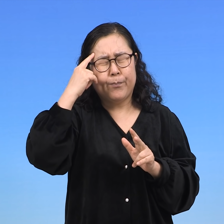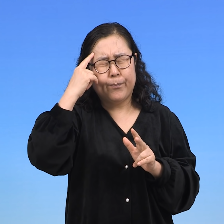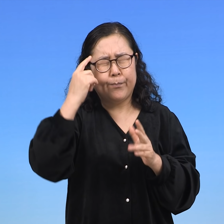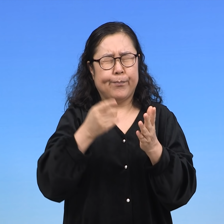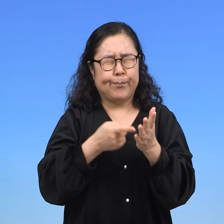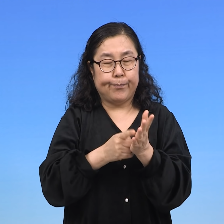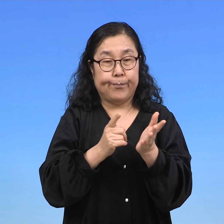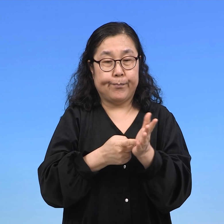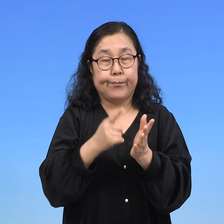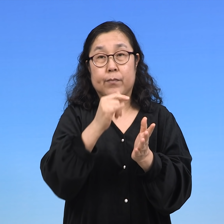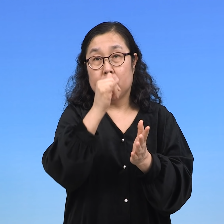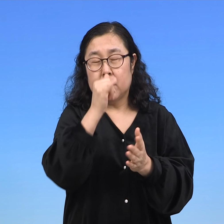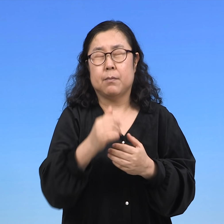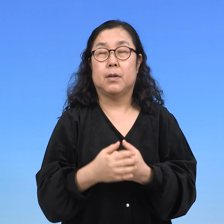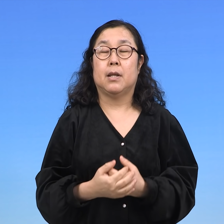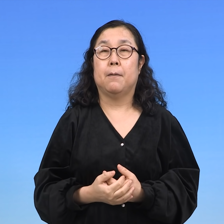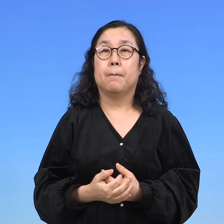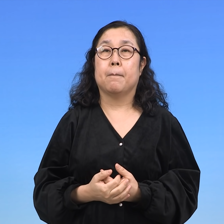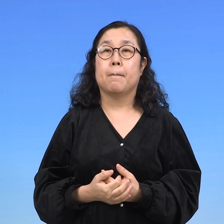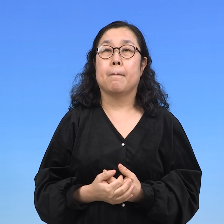쟁쟁합니다.